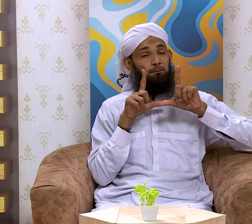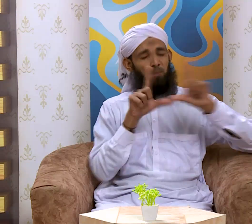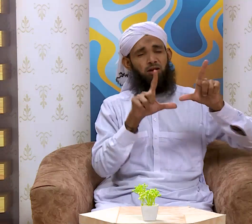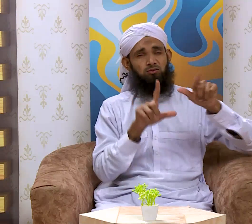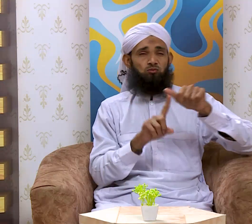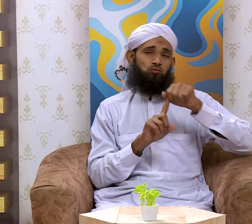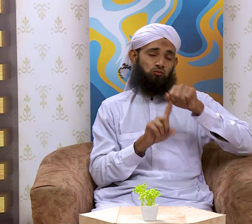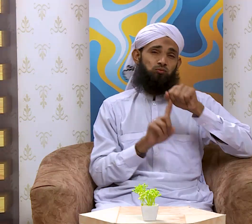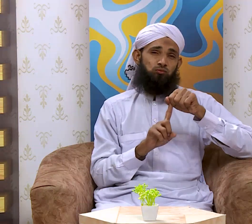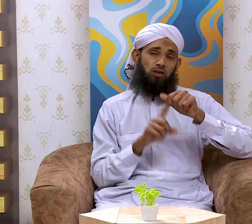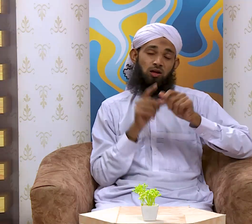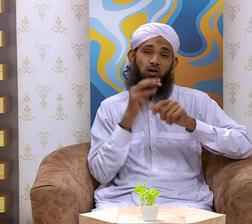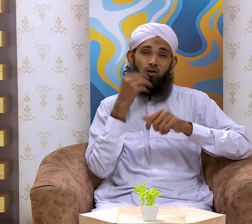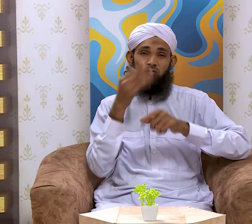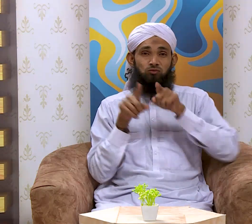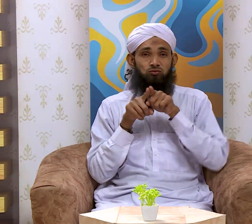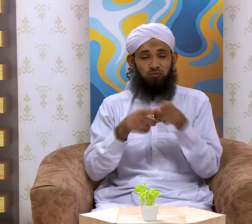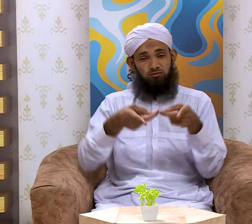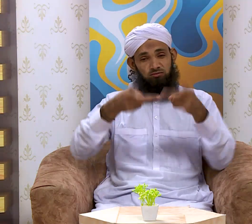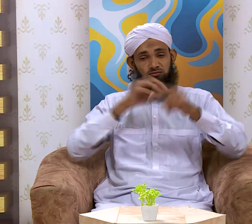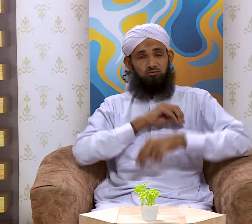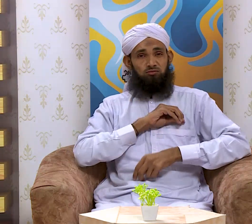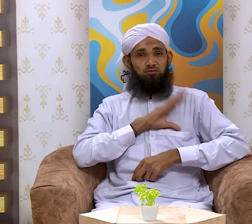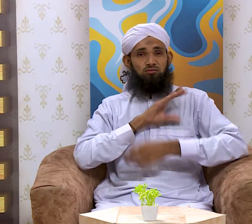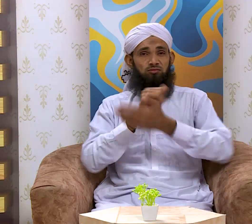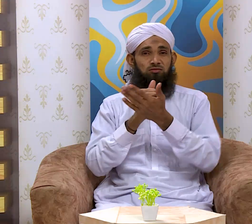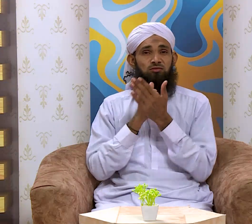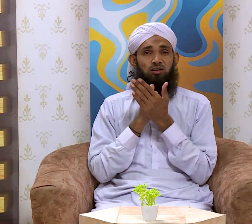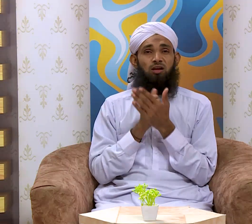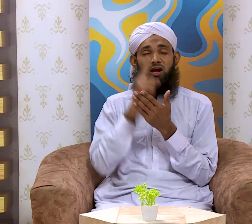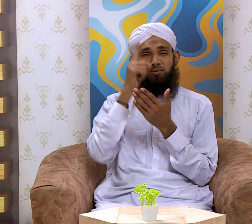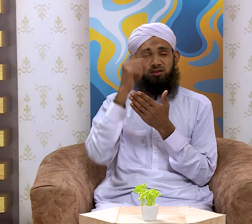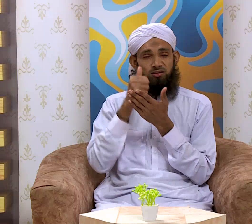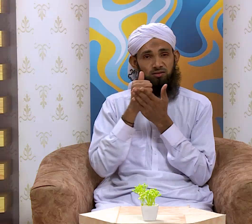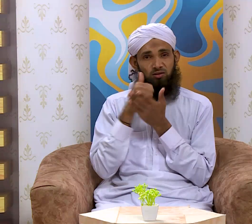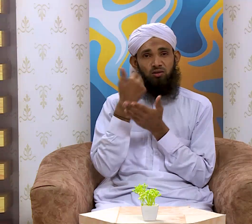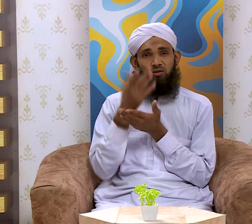محبت اور پیروی کرنے کی اللہ تعالی ہم سب کو توفیق عطا فرمائے۔ نبی کریم علیہ السلام کی